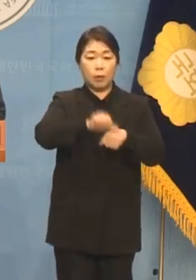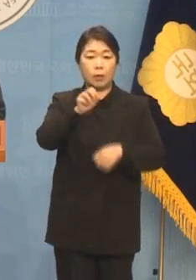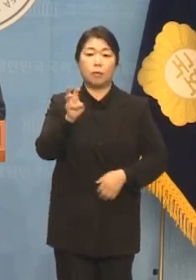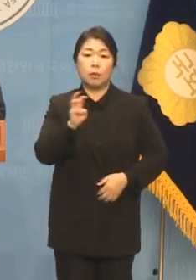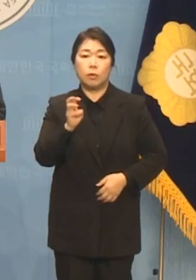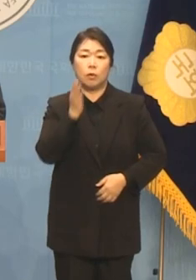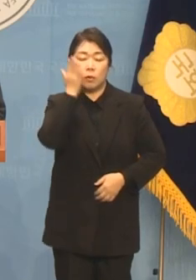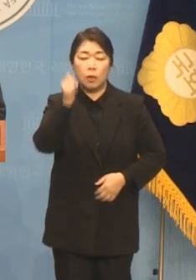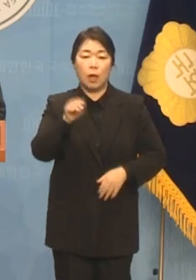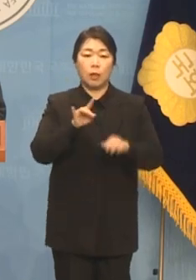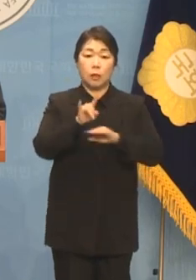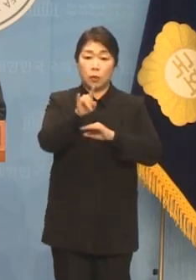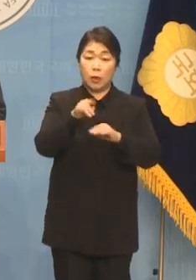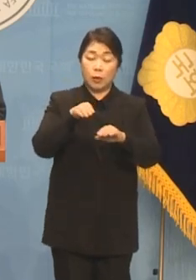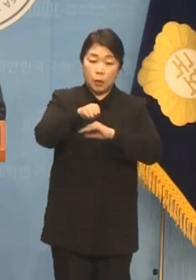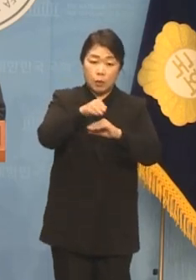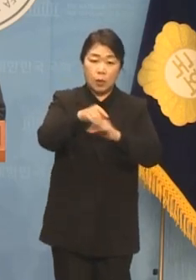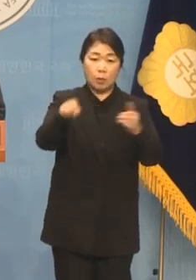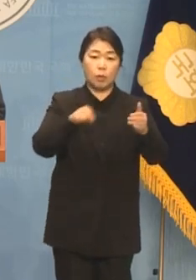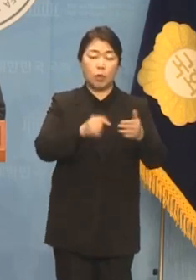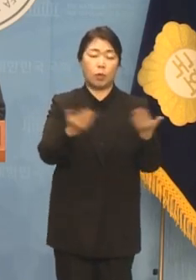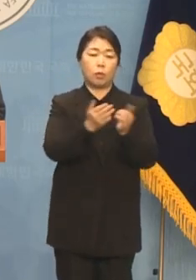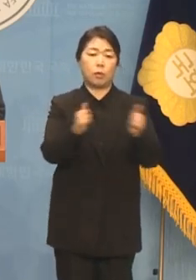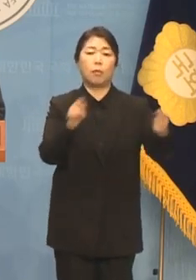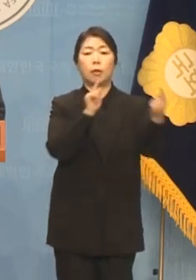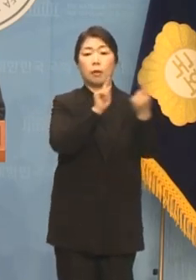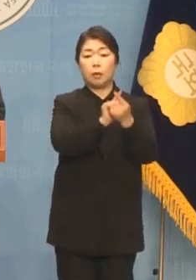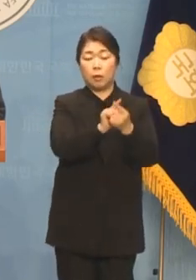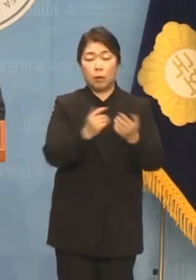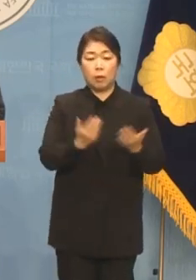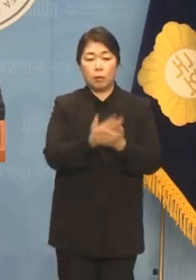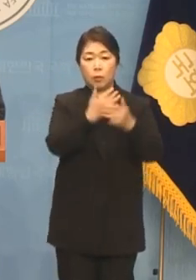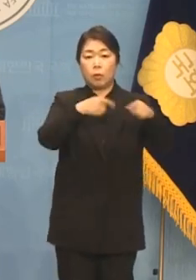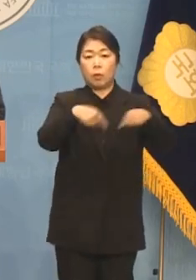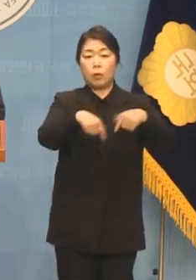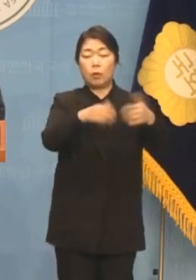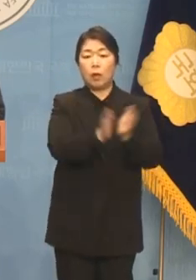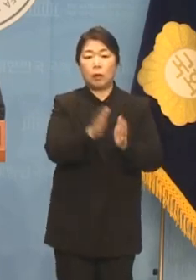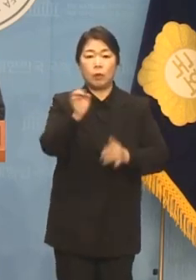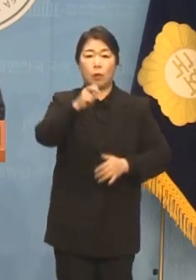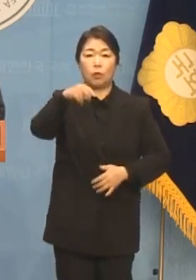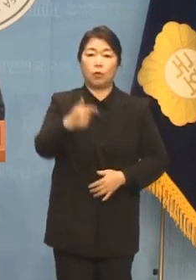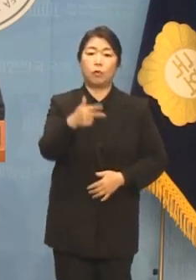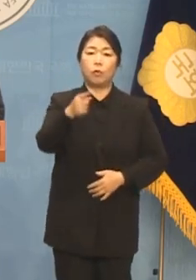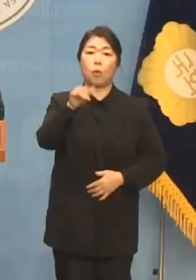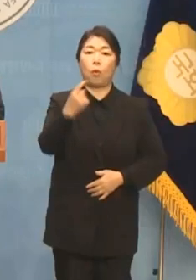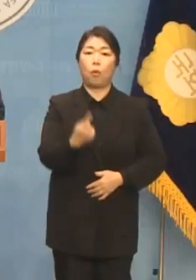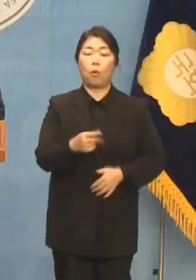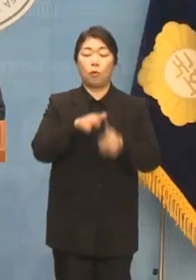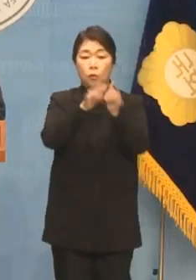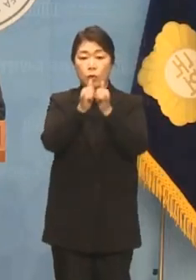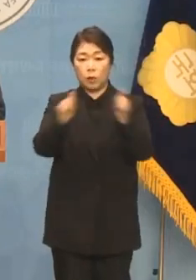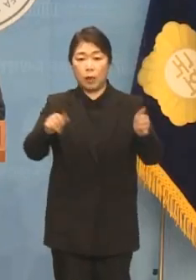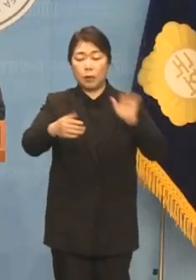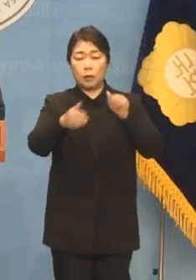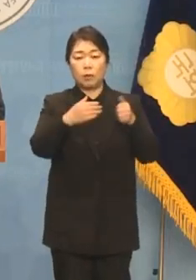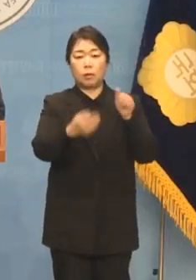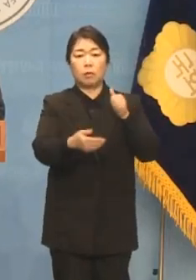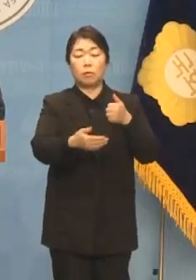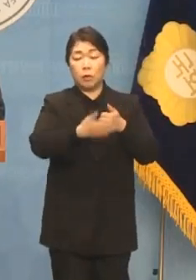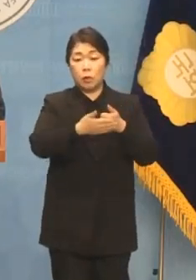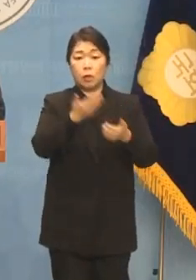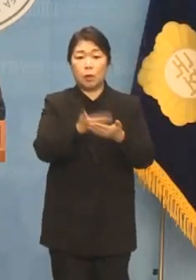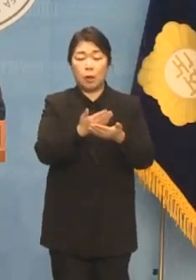현대자동차 앞에서 노동자들을 만나 진보당과 윤종호 후보에 대한 지지를 호소했습니다 이번